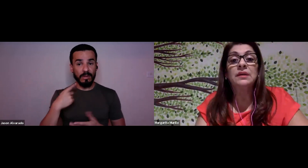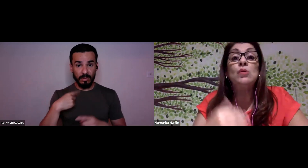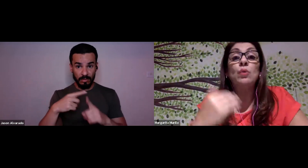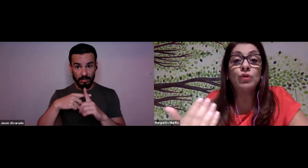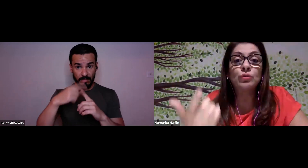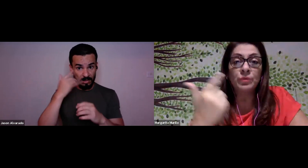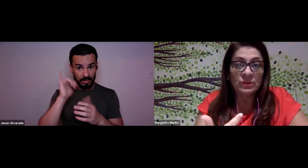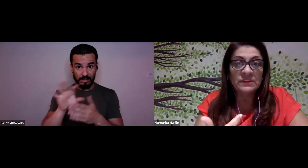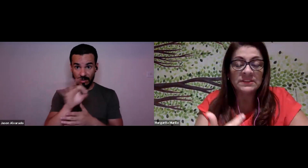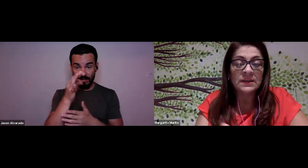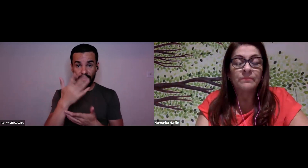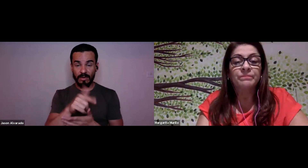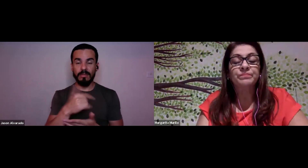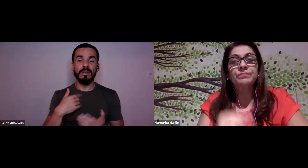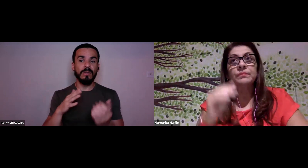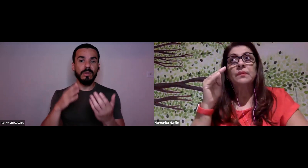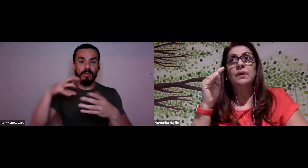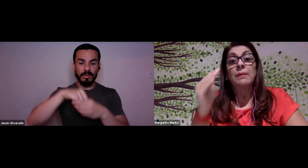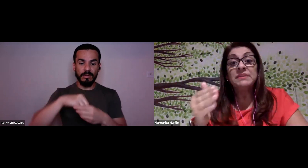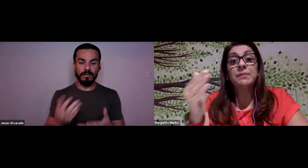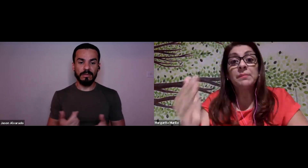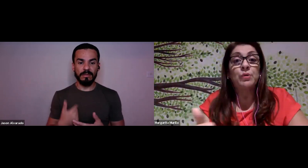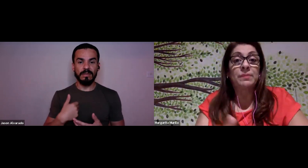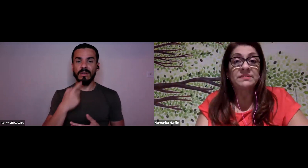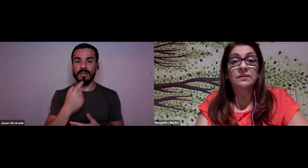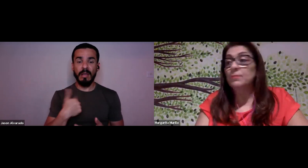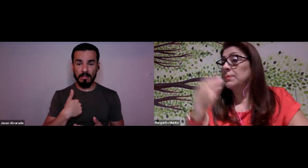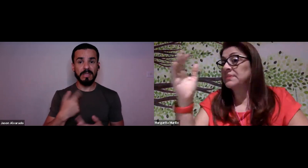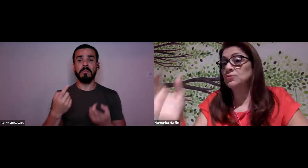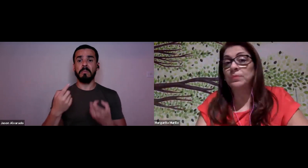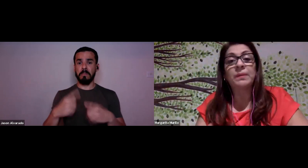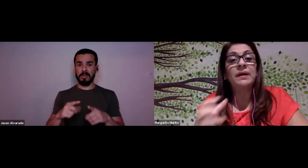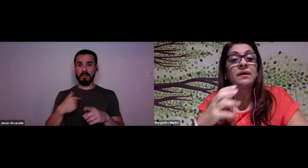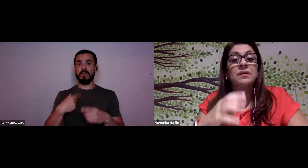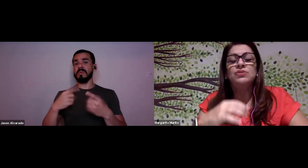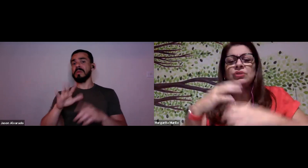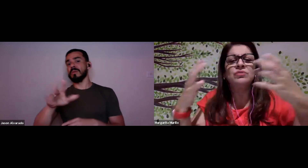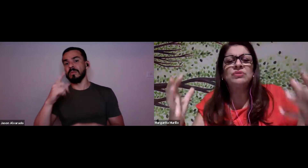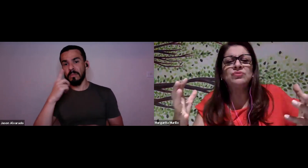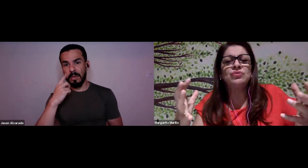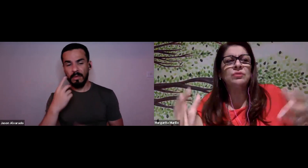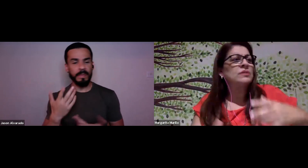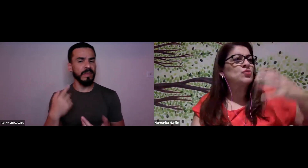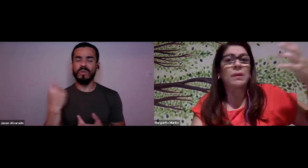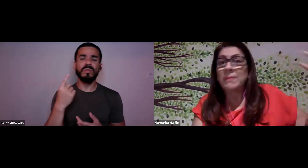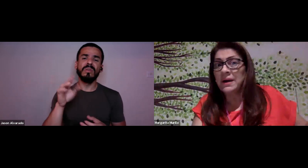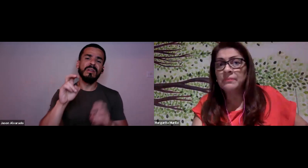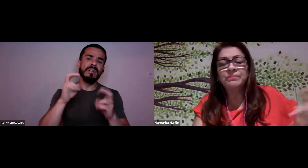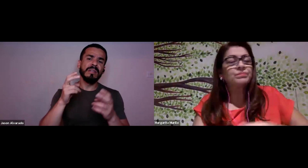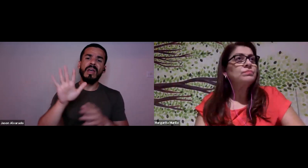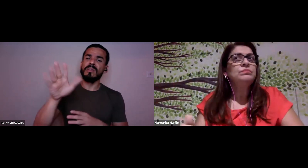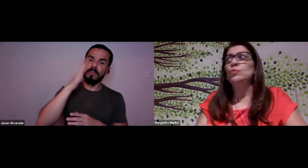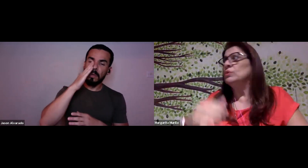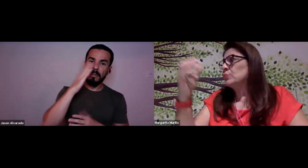y lo aborto por eso les decía a mí también me puede pasar le puede pasar a su papá y yo y no es un asunto o a su